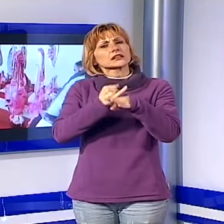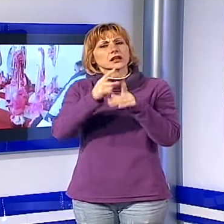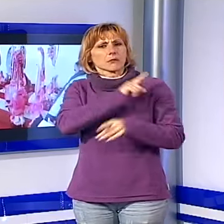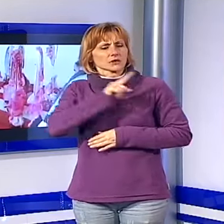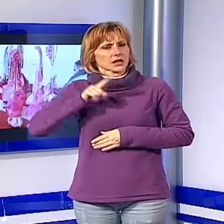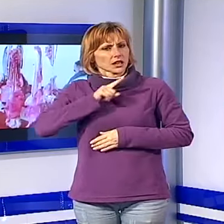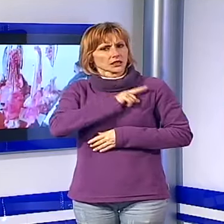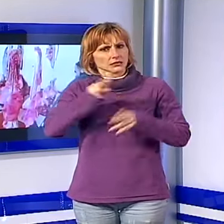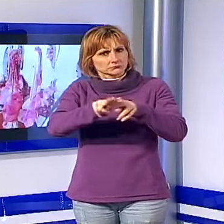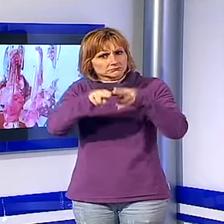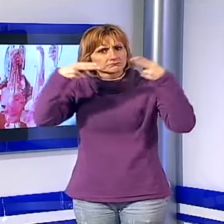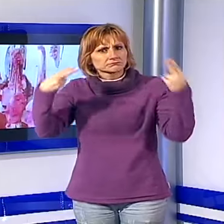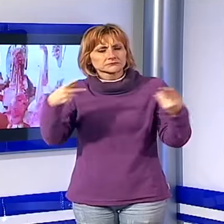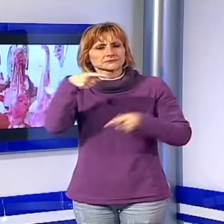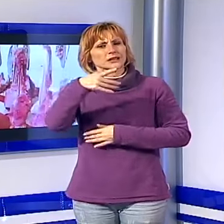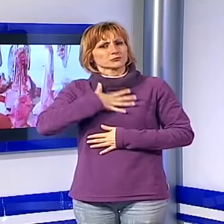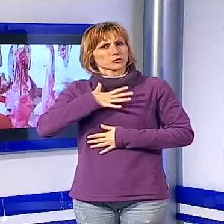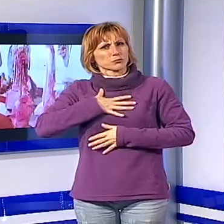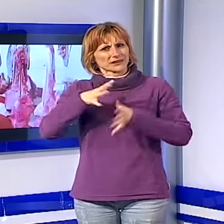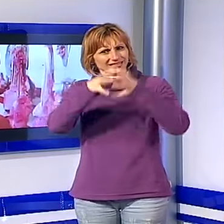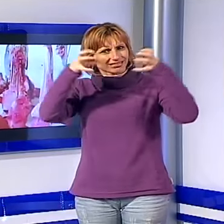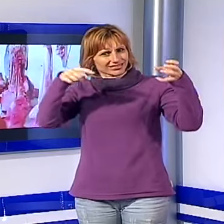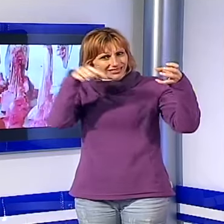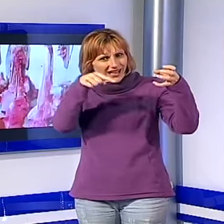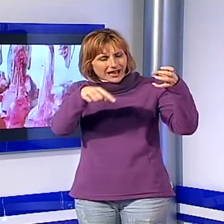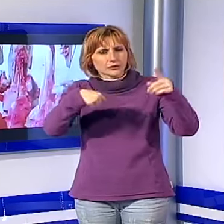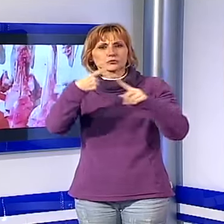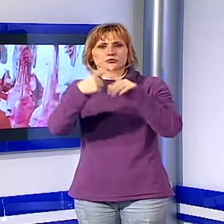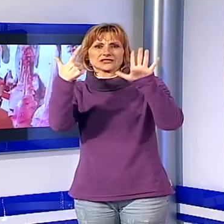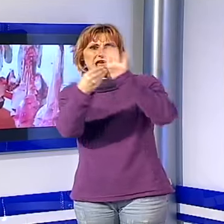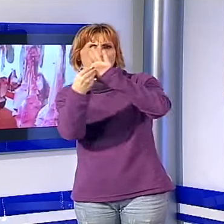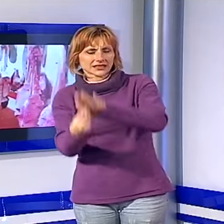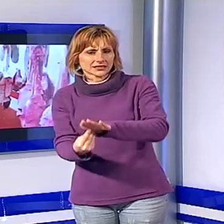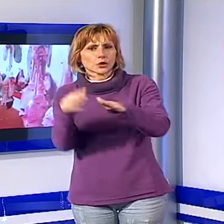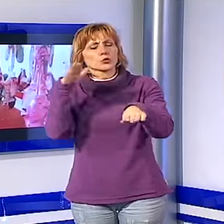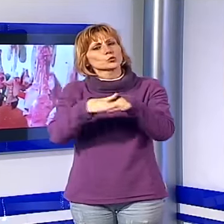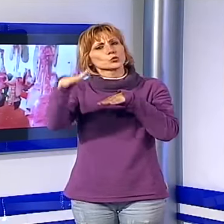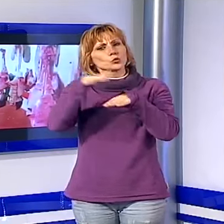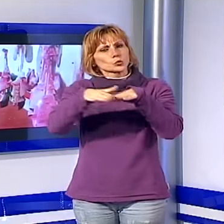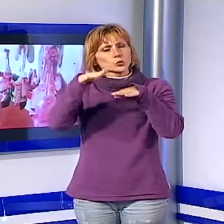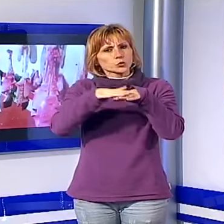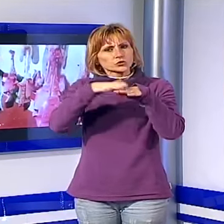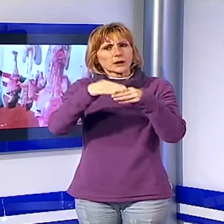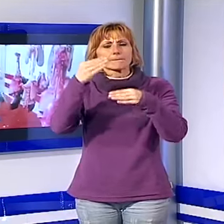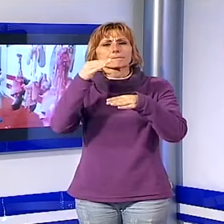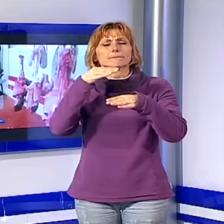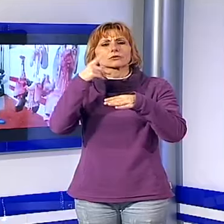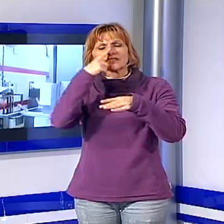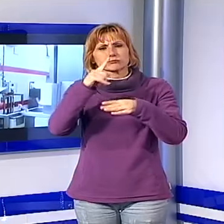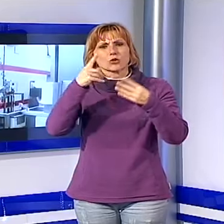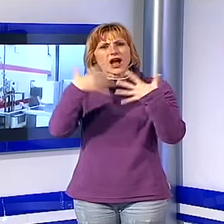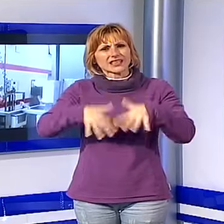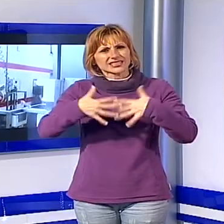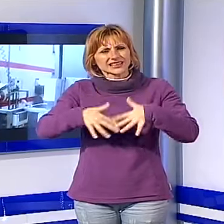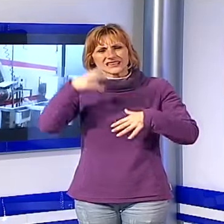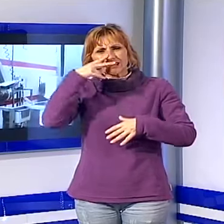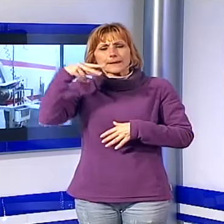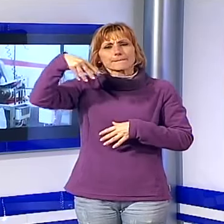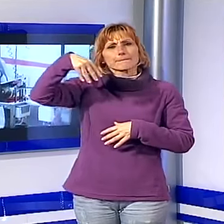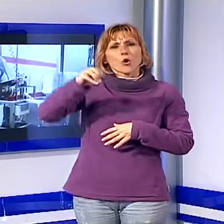speciale hanno appurato che il titolare dell'impianto e 7 addetti utilizzavano indebitamente attrezzature quali le